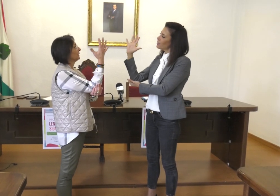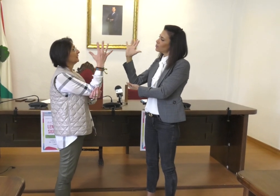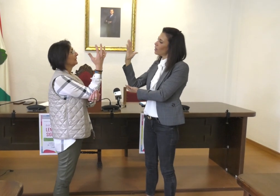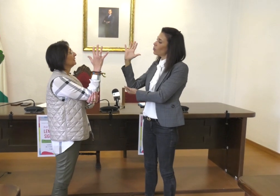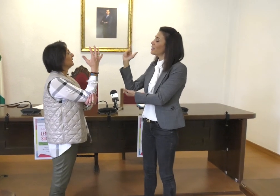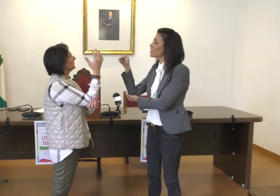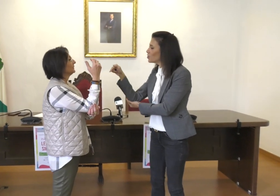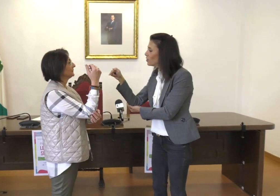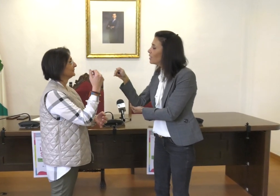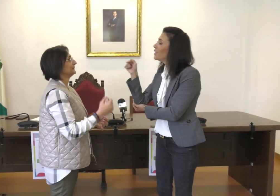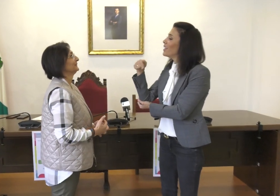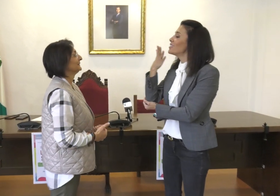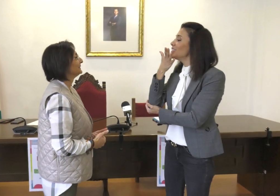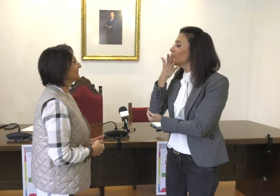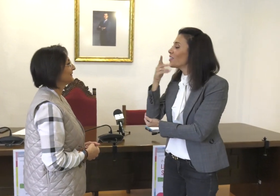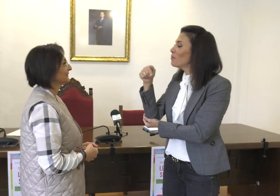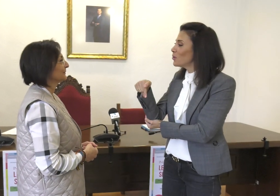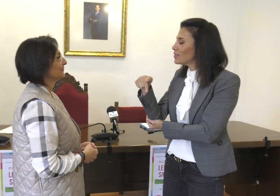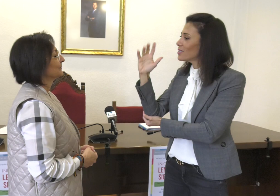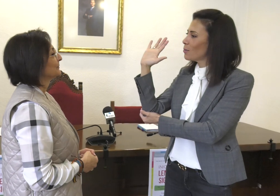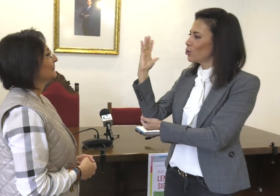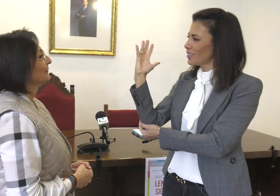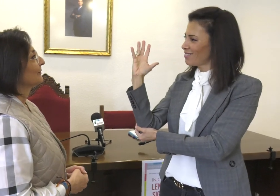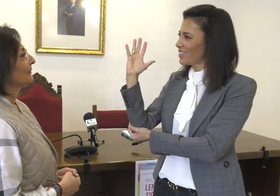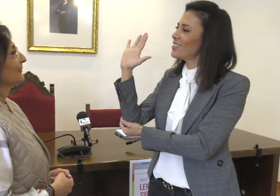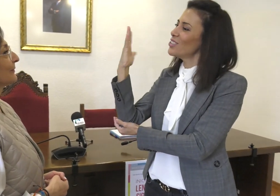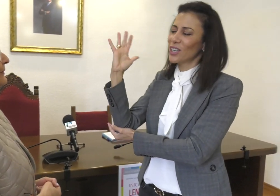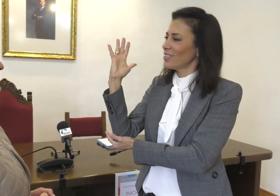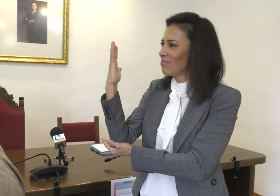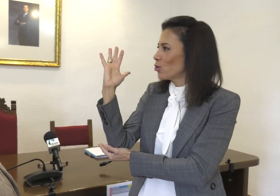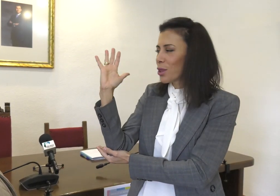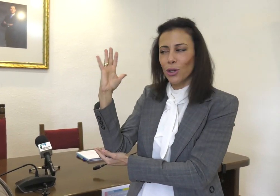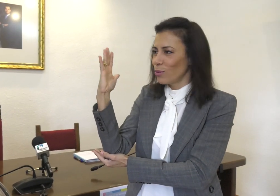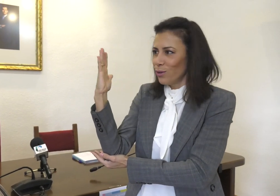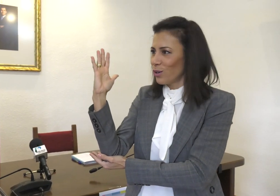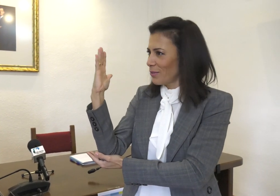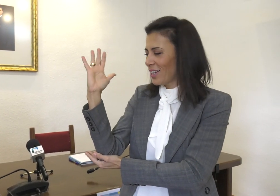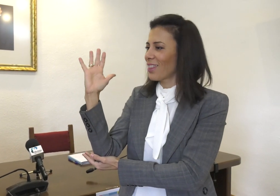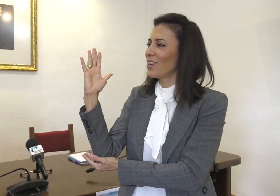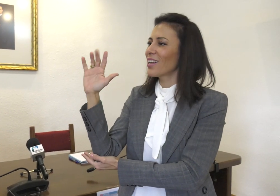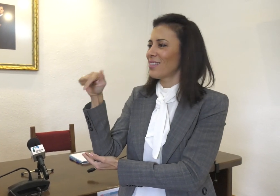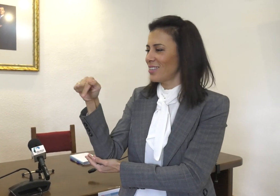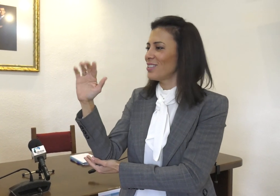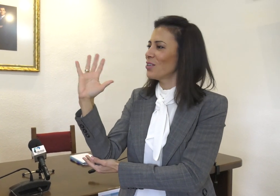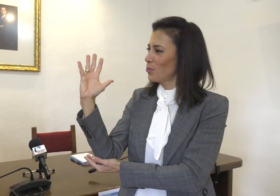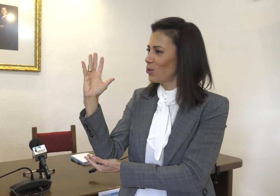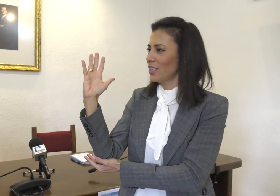les ayuden a prestar un mejor servicio. Este es el signo que conoce todo el mundo a nivel nacional, que este es el signo de albolote.